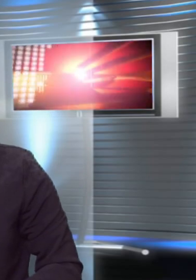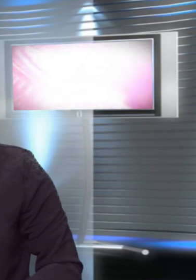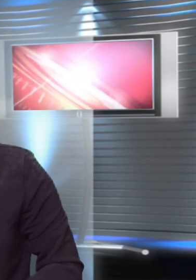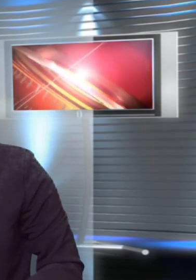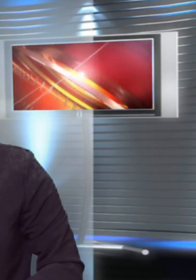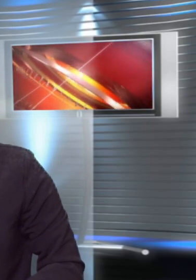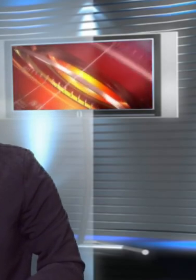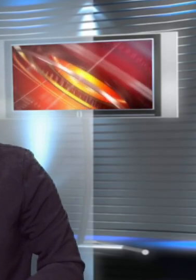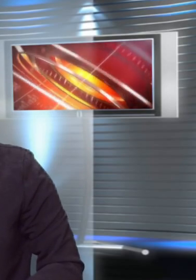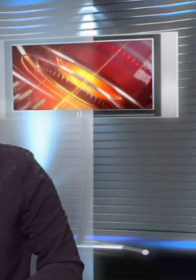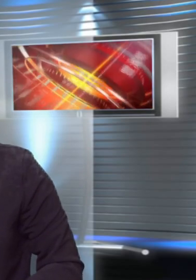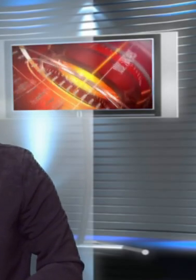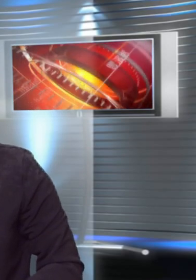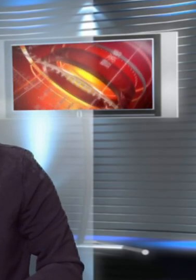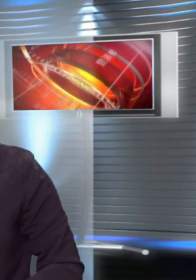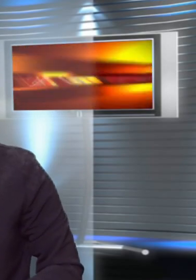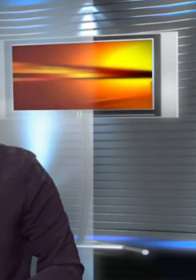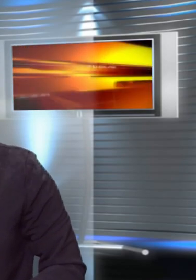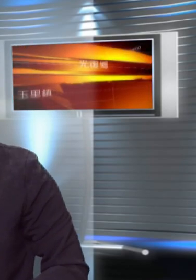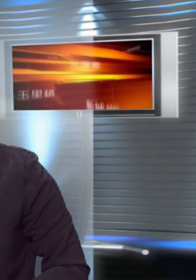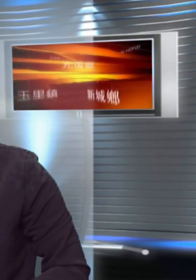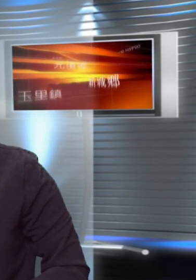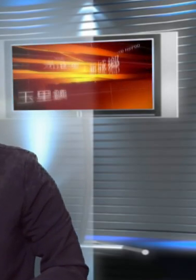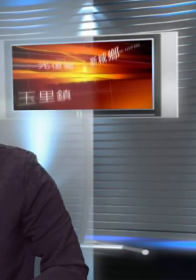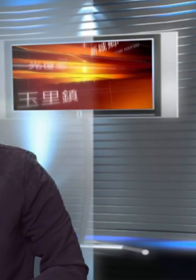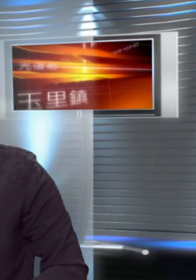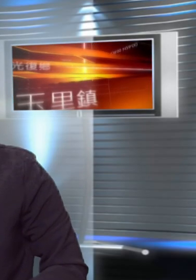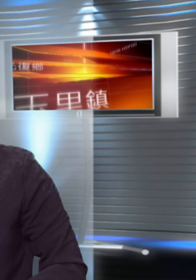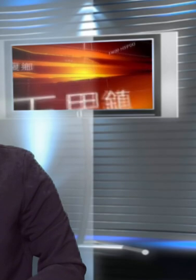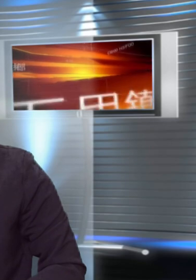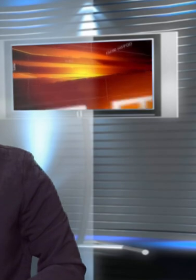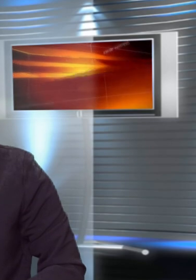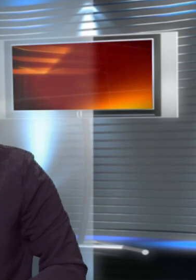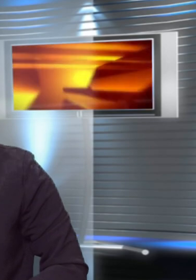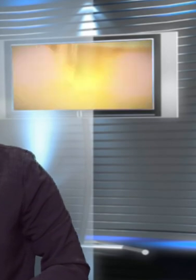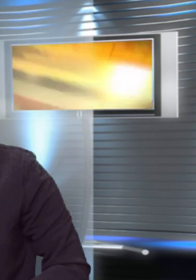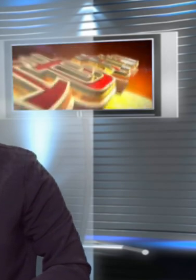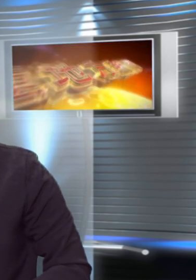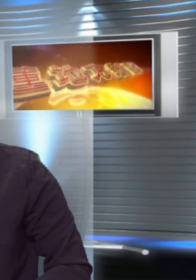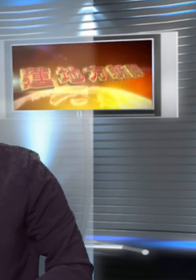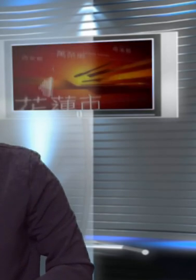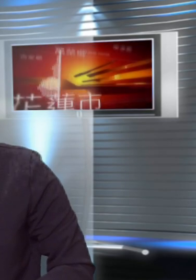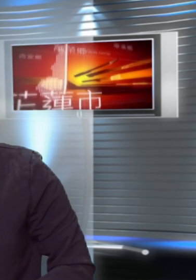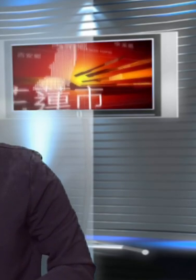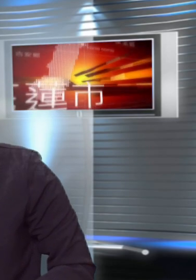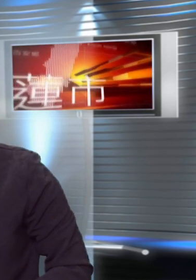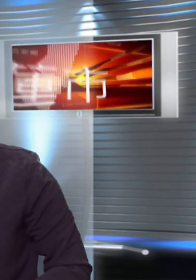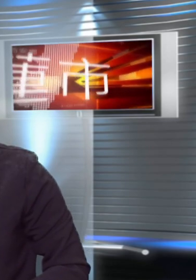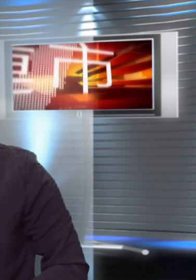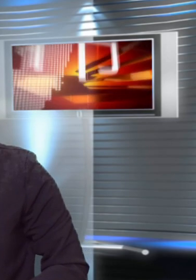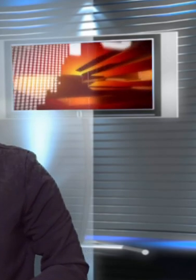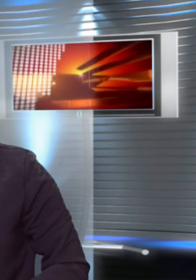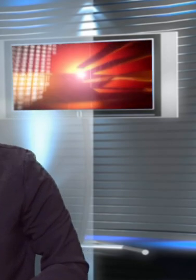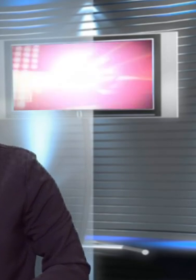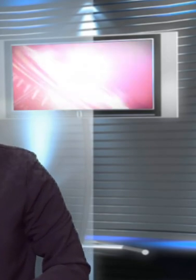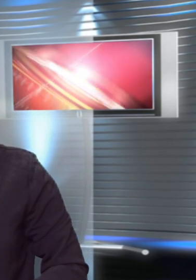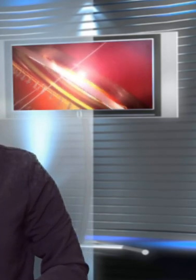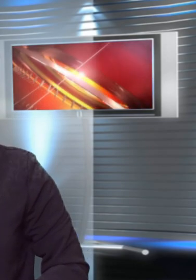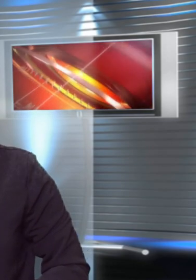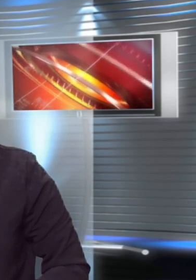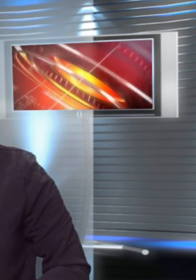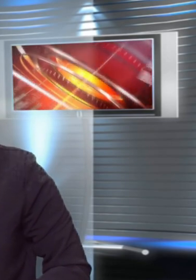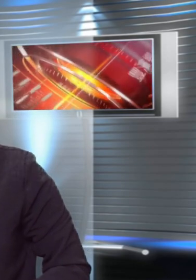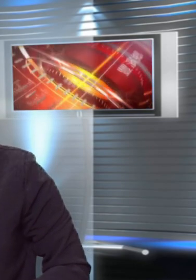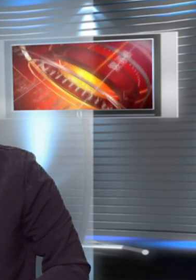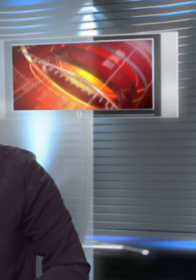吴琳娜、咪咪桑，大家好，欢迎收看4月5号的大花莲地方新闻，我是高双双。新闻开始，带您来看到